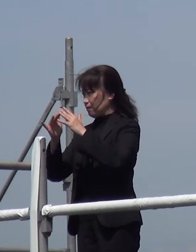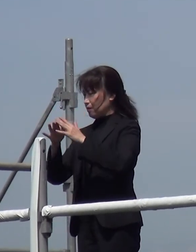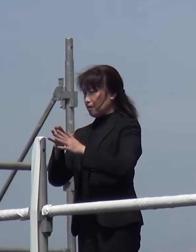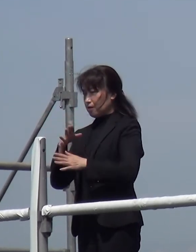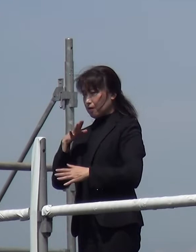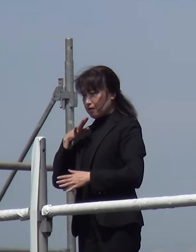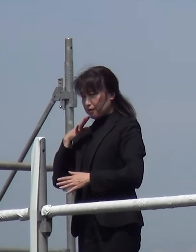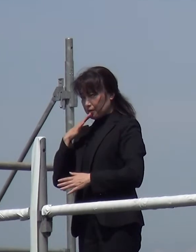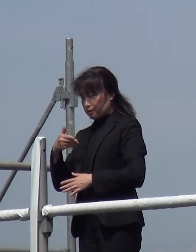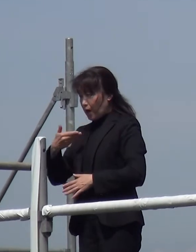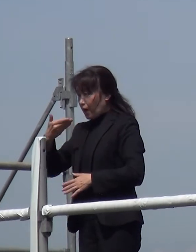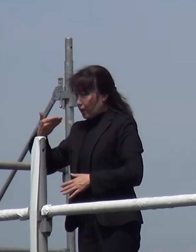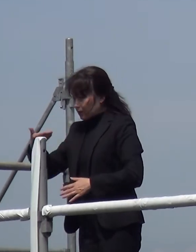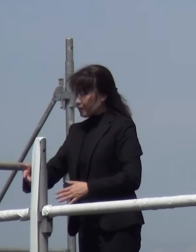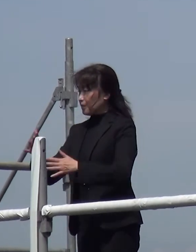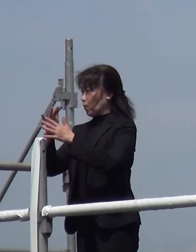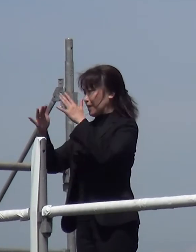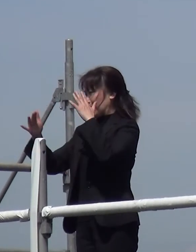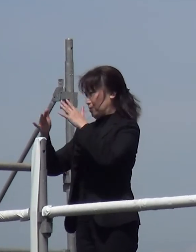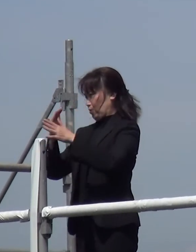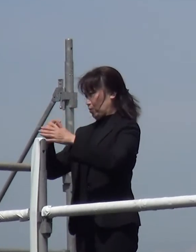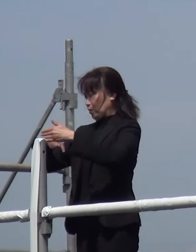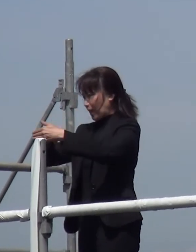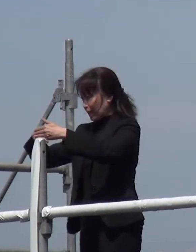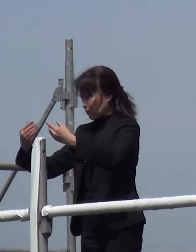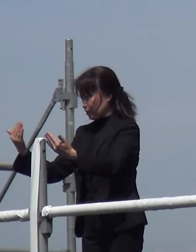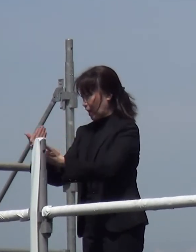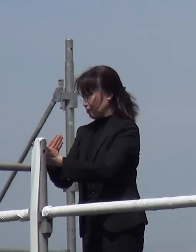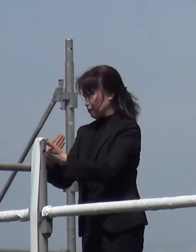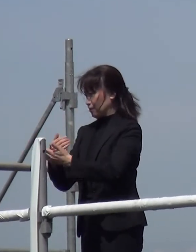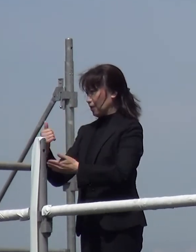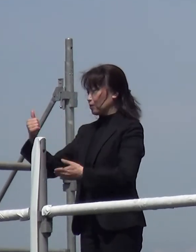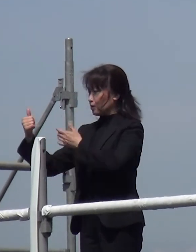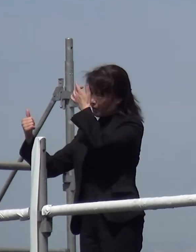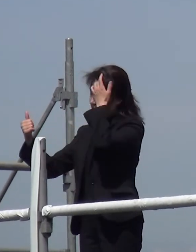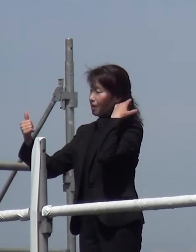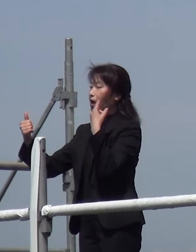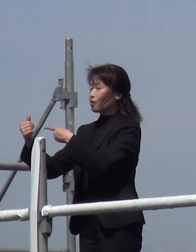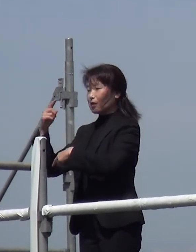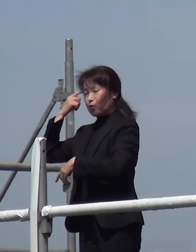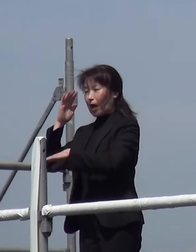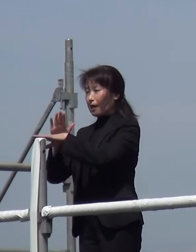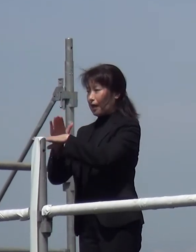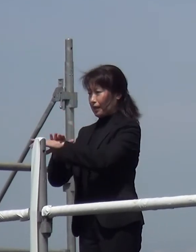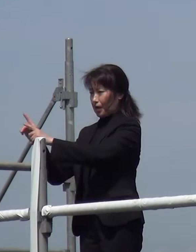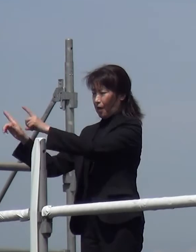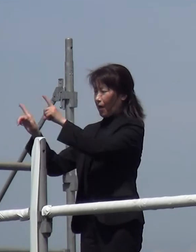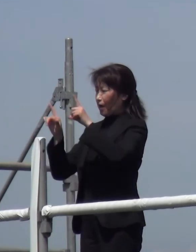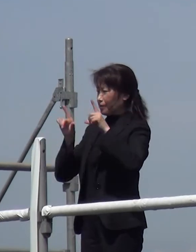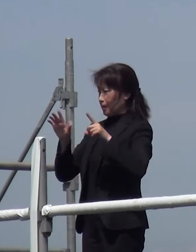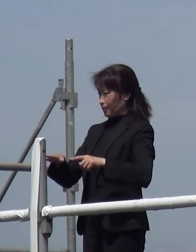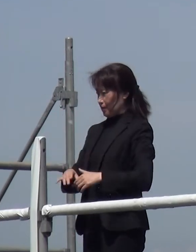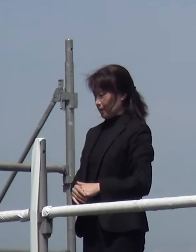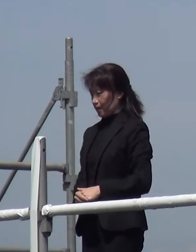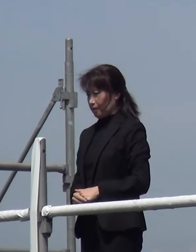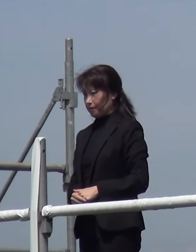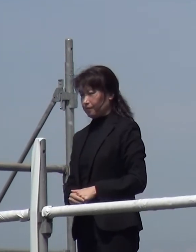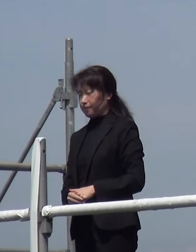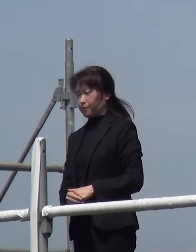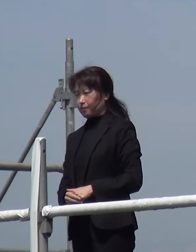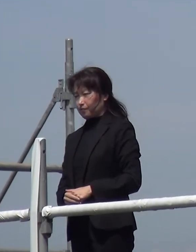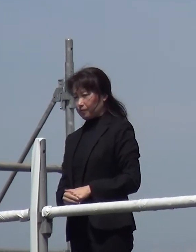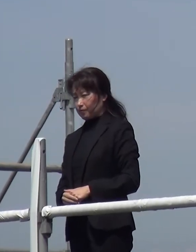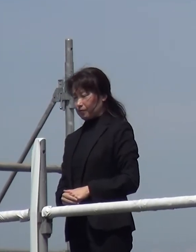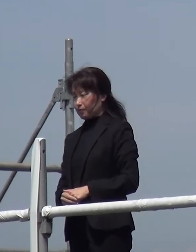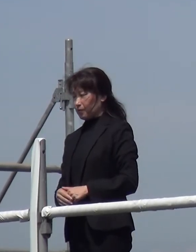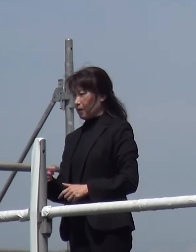は次の戦争なんだというグラスの考え方がそこに見て取られると